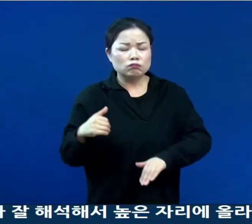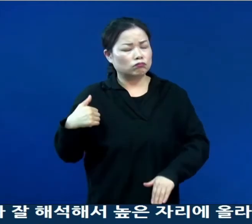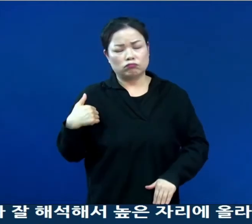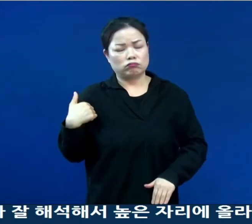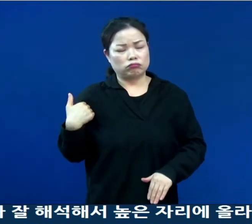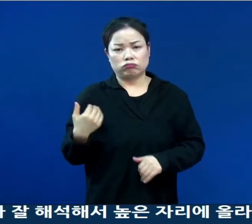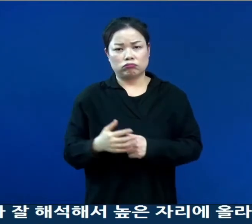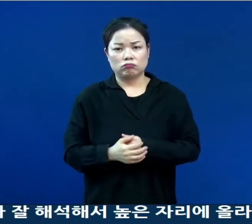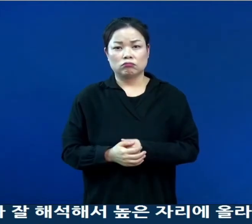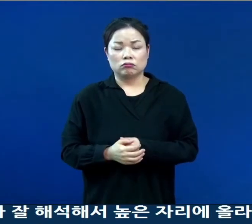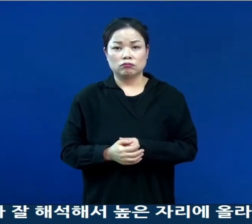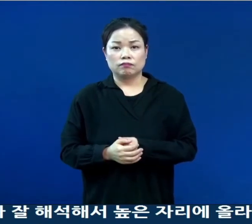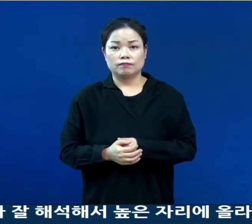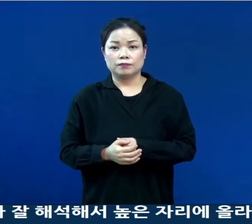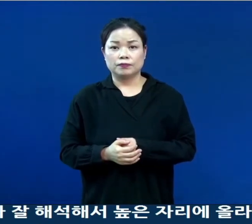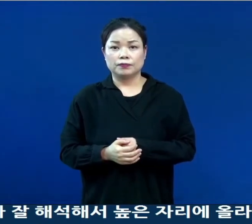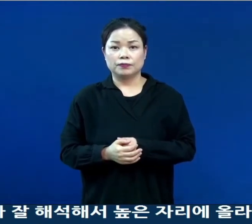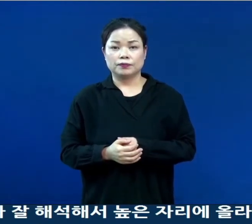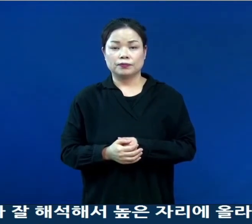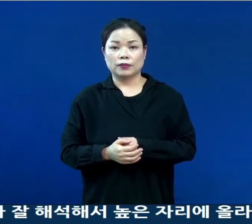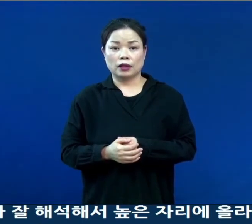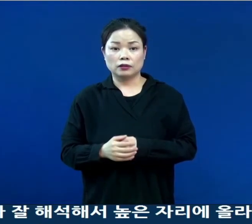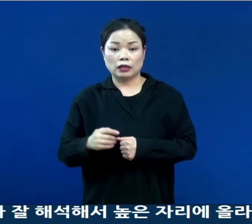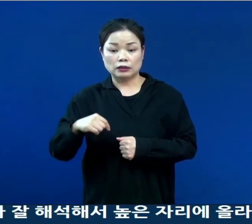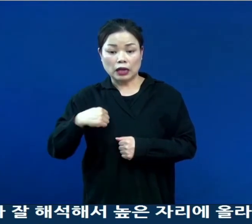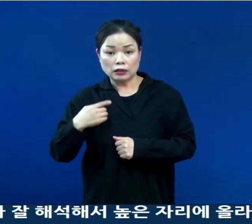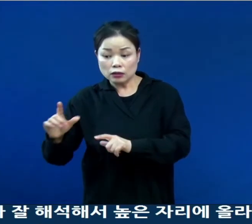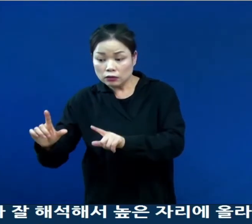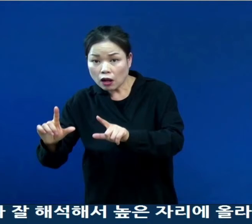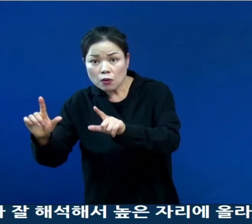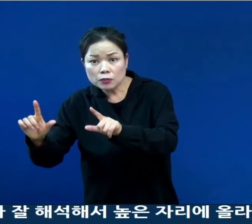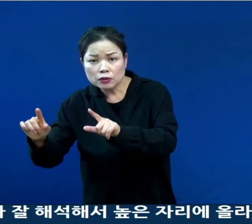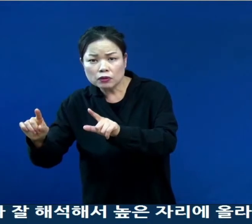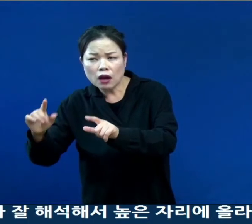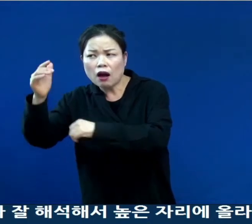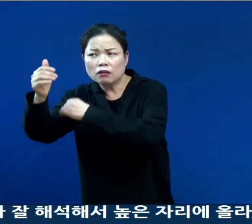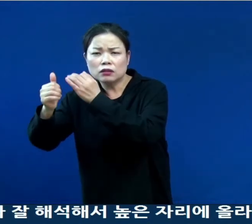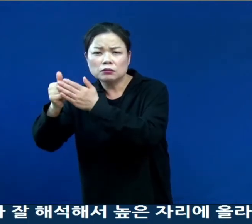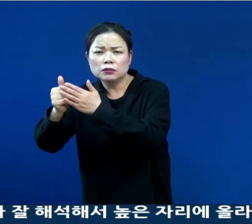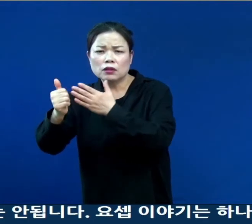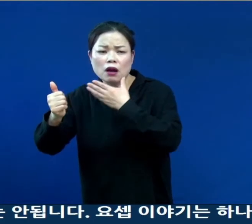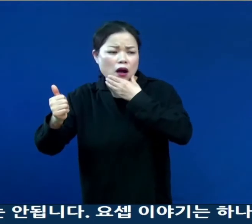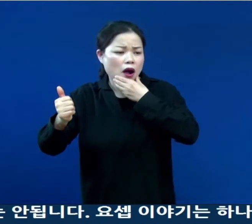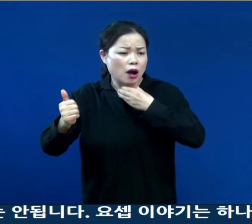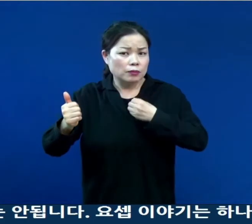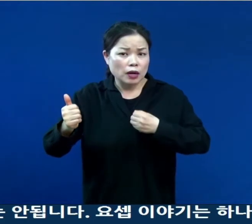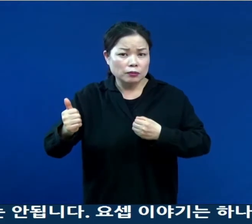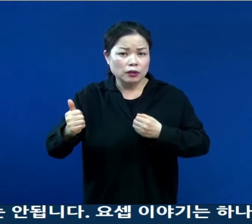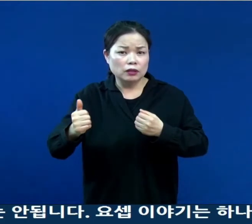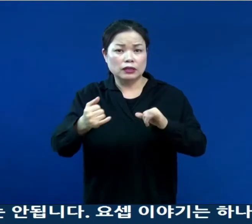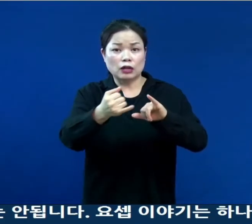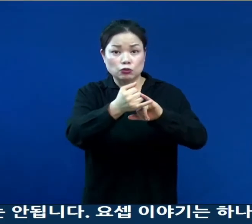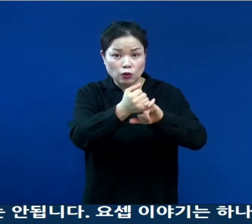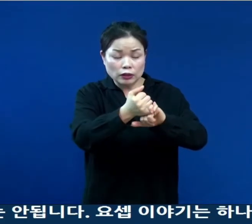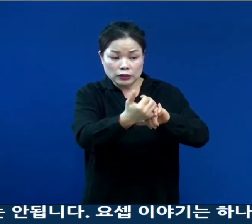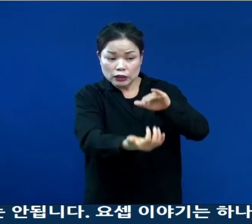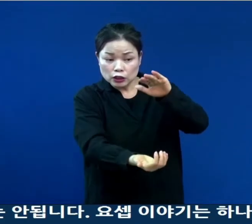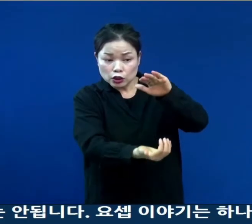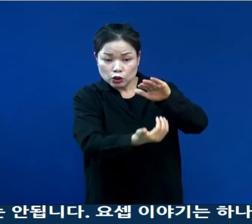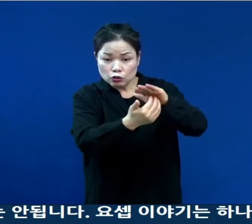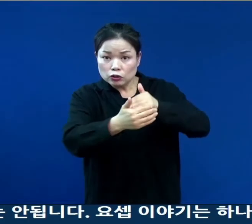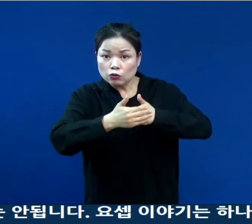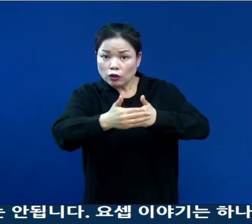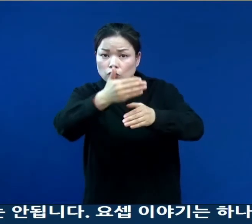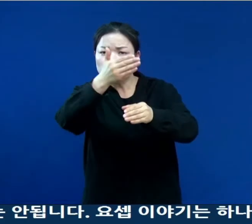계획이 무엇인지 알지를 못했습니다. 그는 자기의 삶이 하나님이 아브라함에게 하신 언약을 이루는 과정이